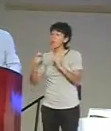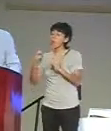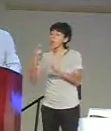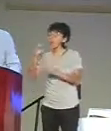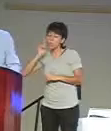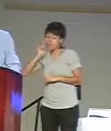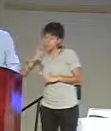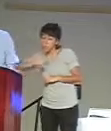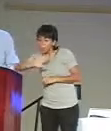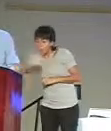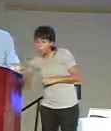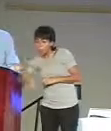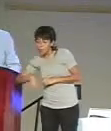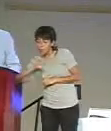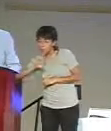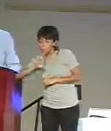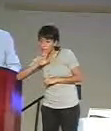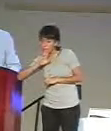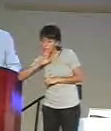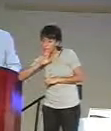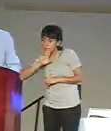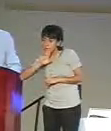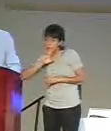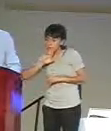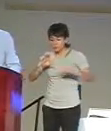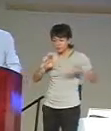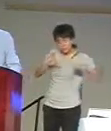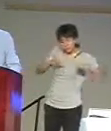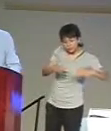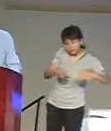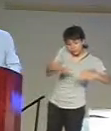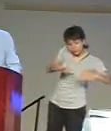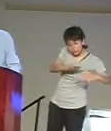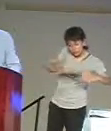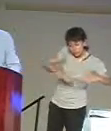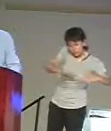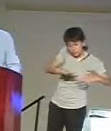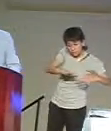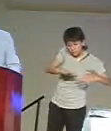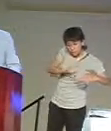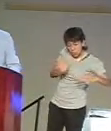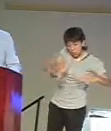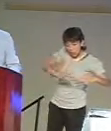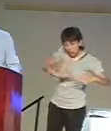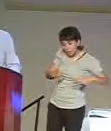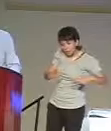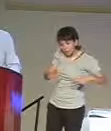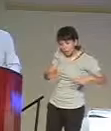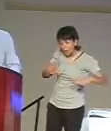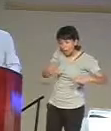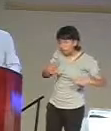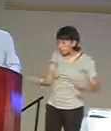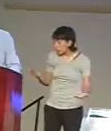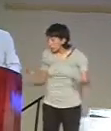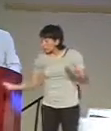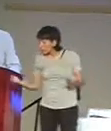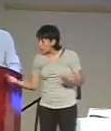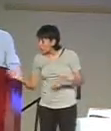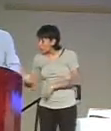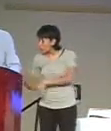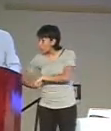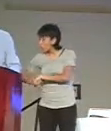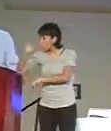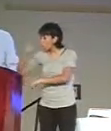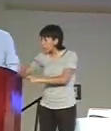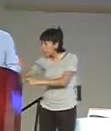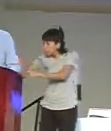tenemos muchas más morbilidades, muchas más discapacidades a largo plazo que no